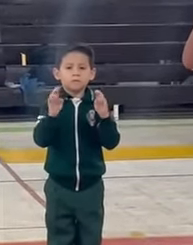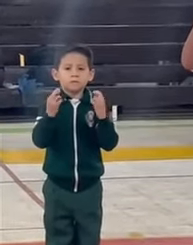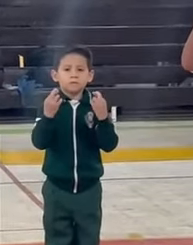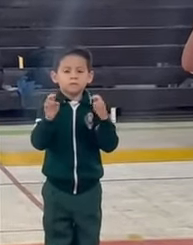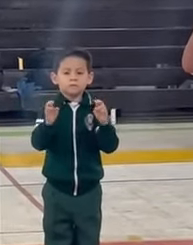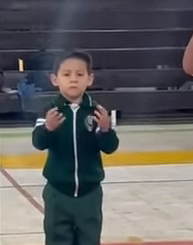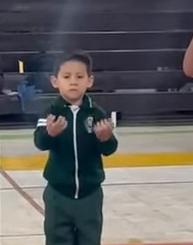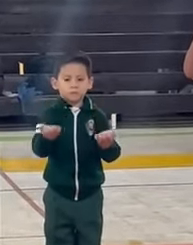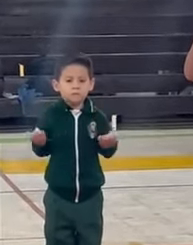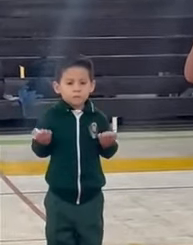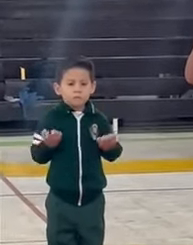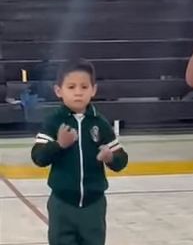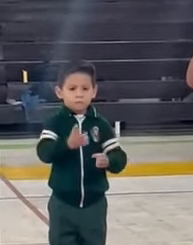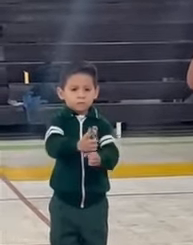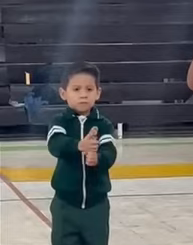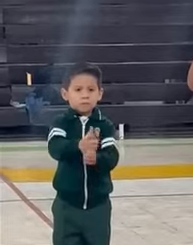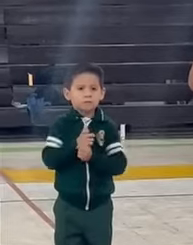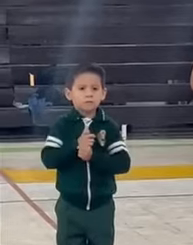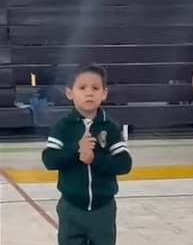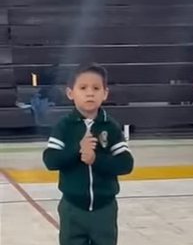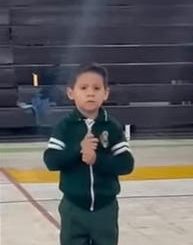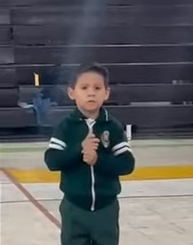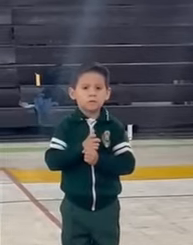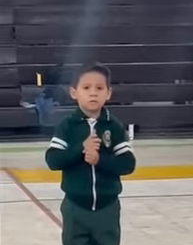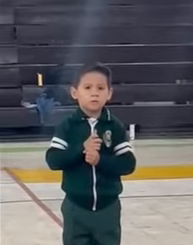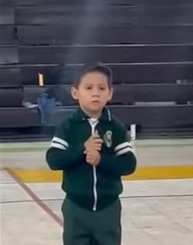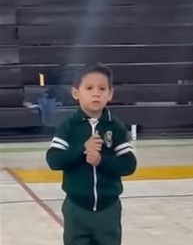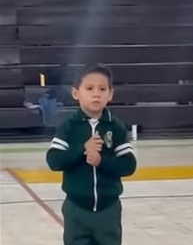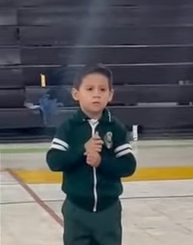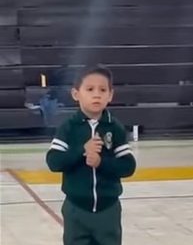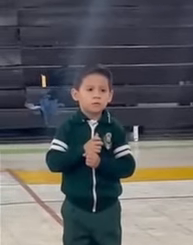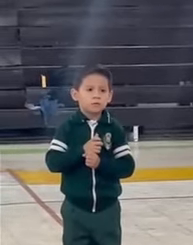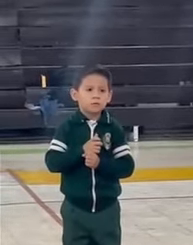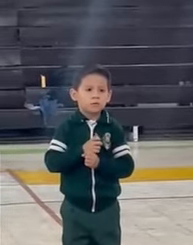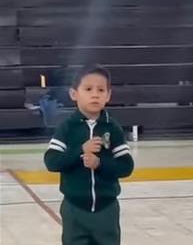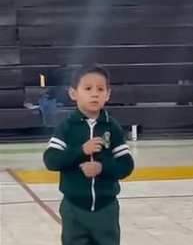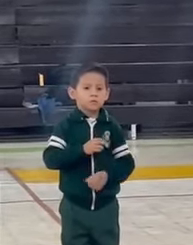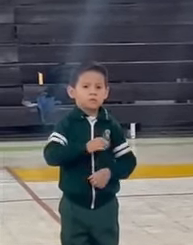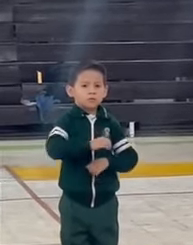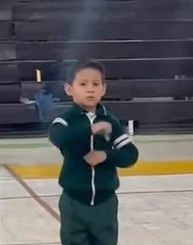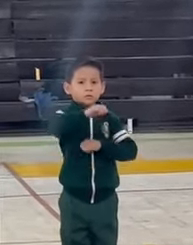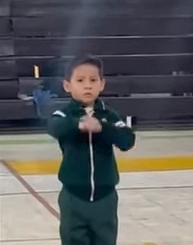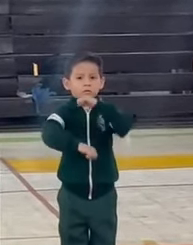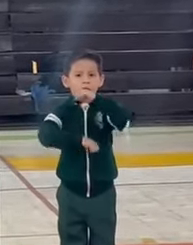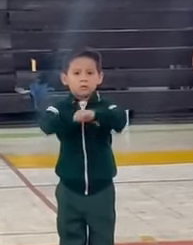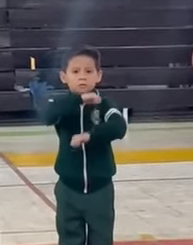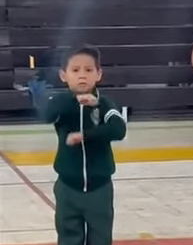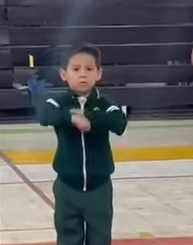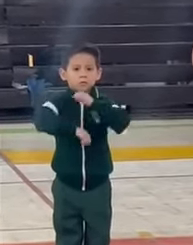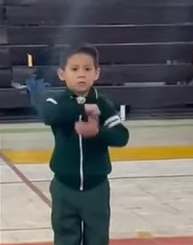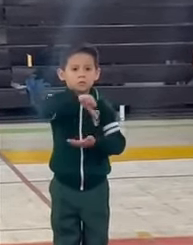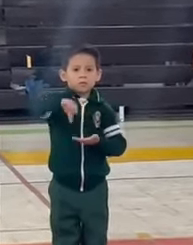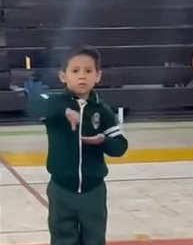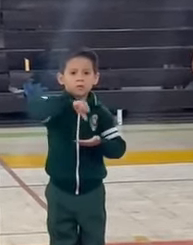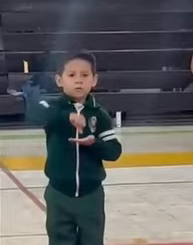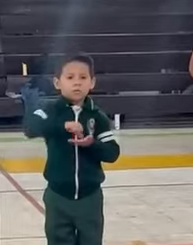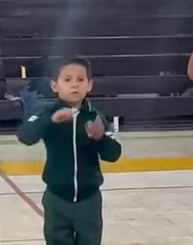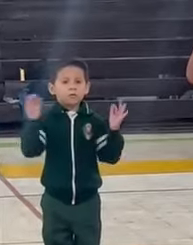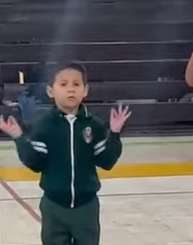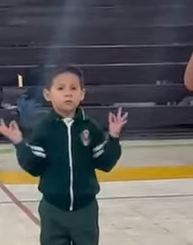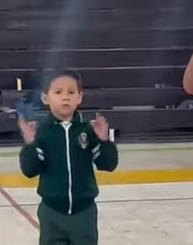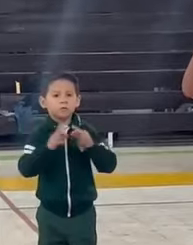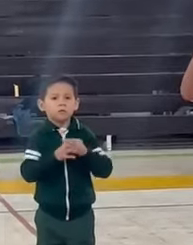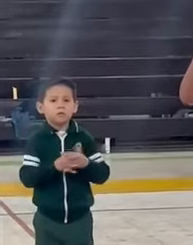sonoro rojín del cañón. Y retienta en sus centros la